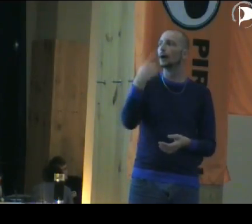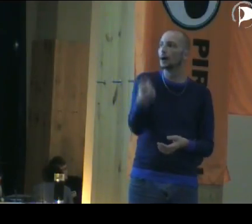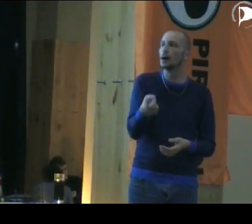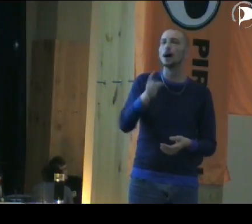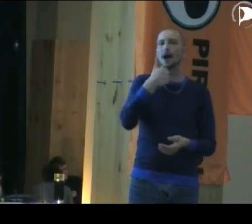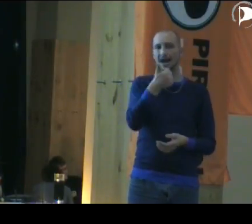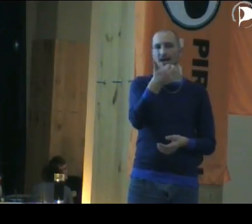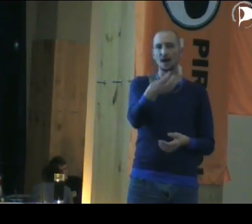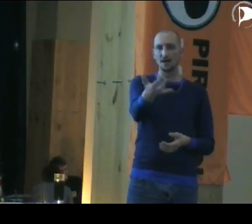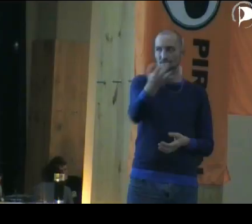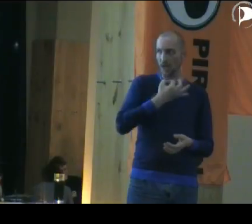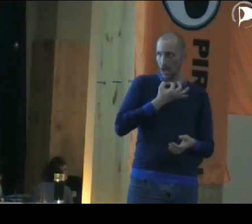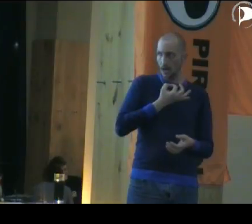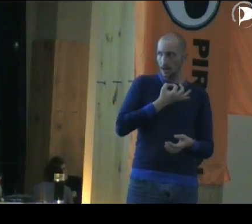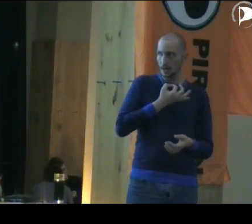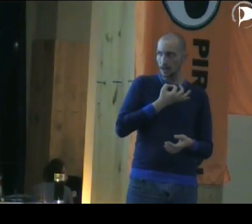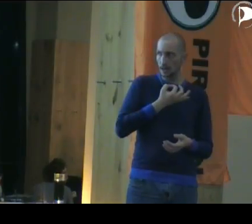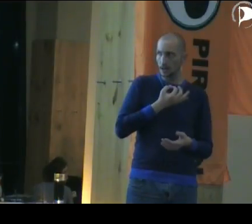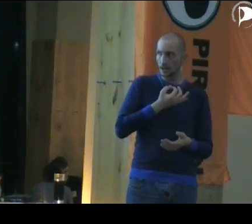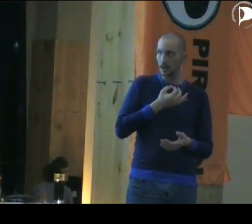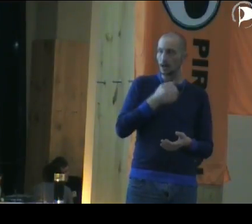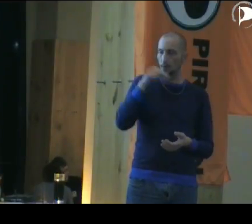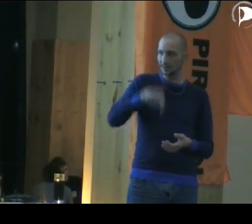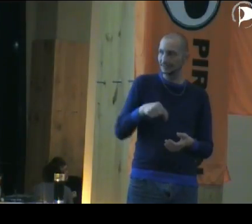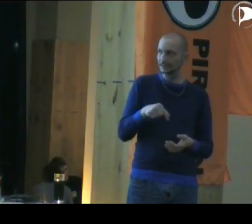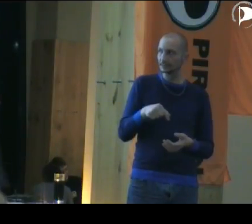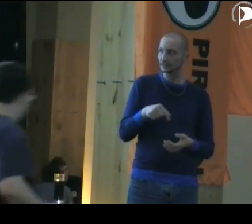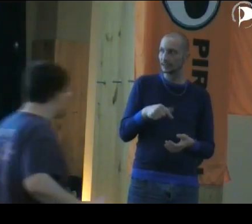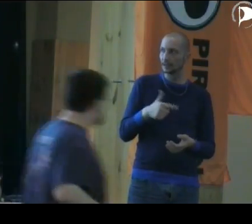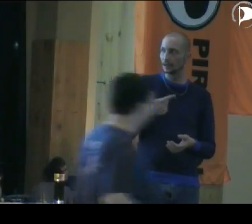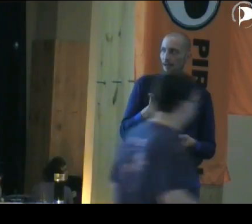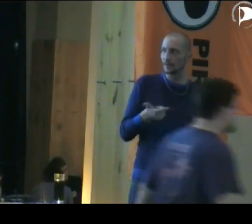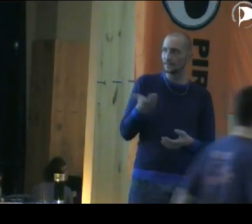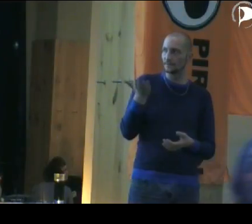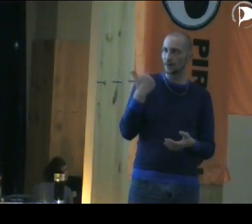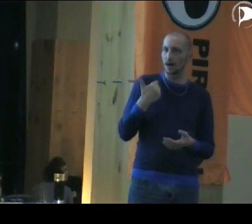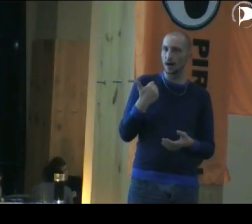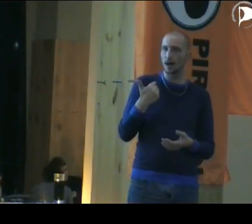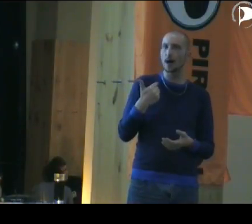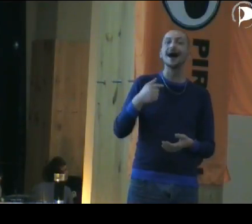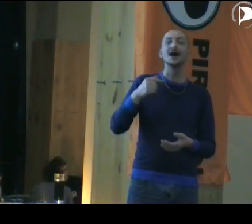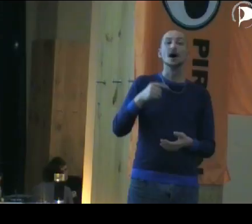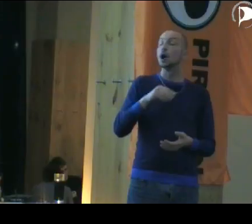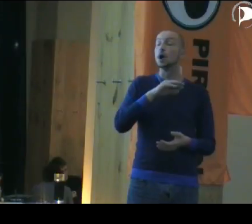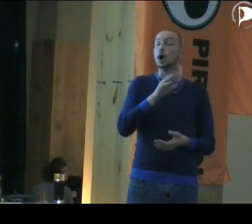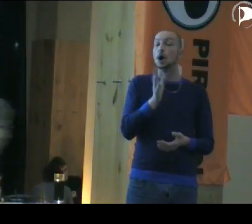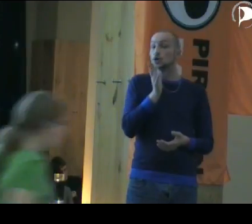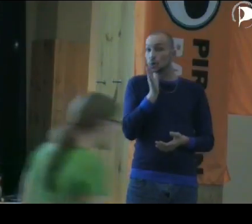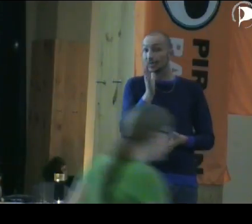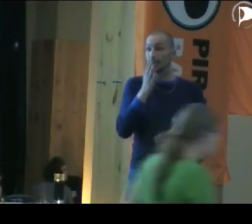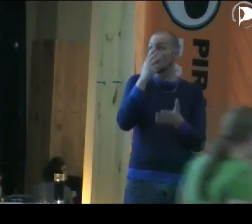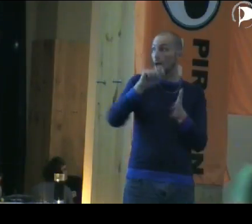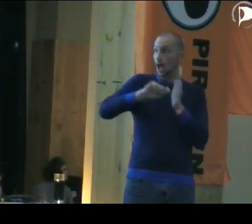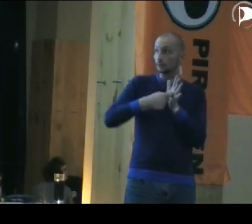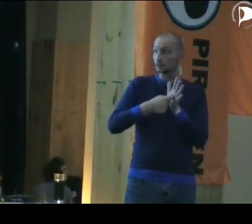das war ein jahr ist schon gespielt ist aber noch nicht abgeschlossen es gab einen markt mit ämter